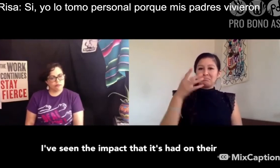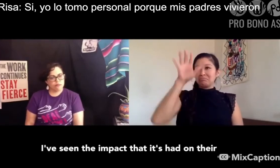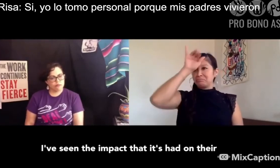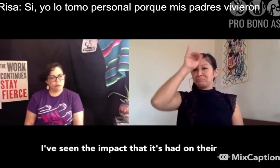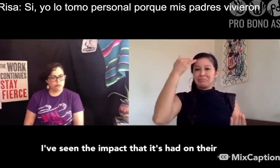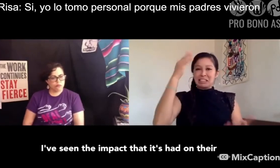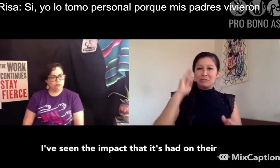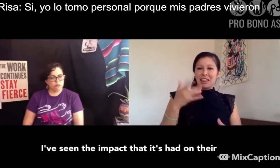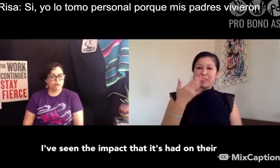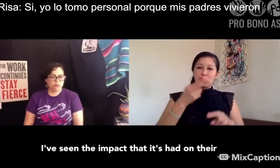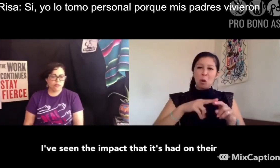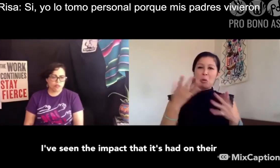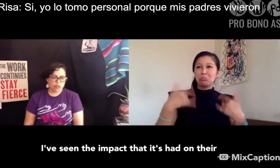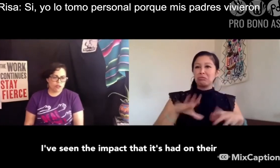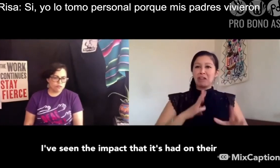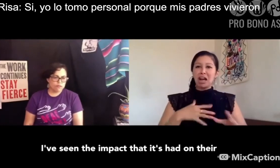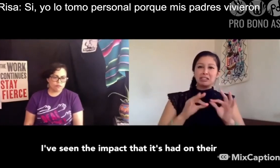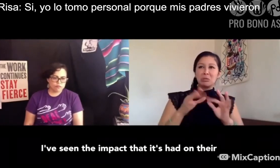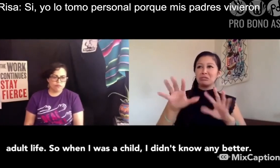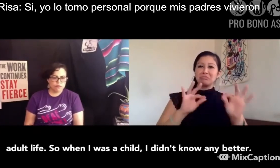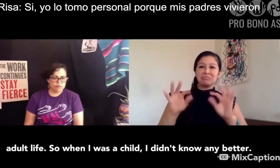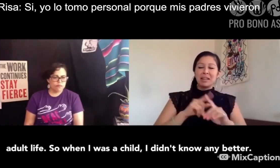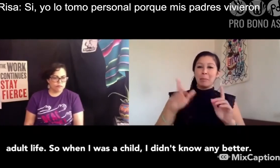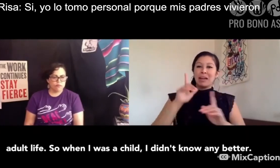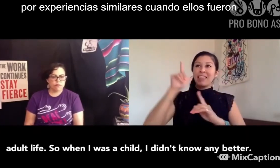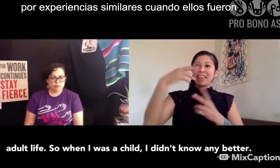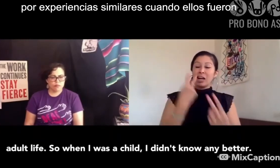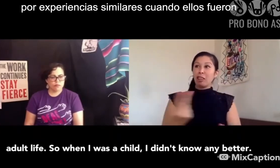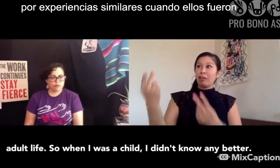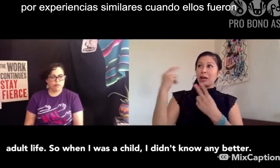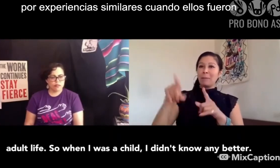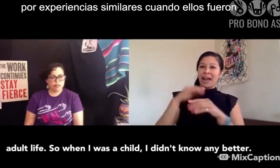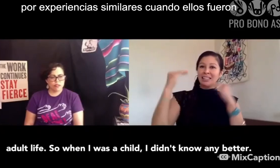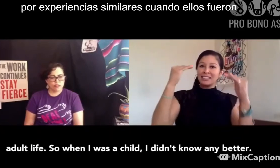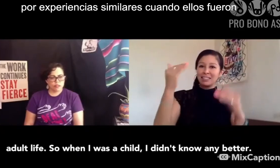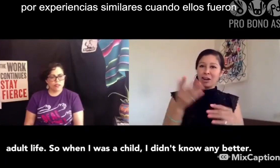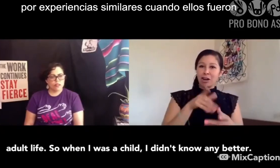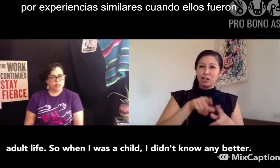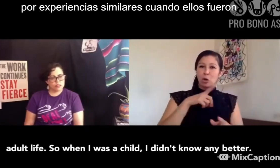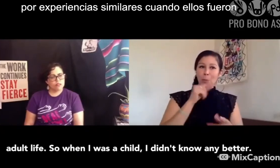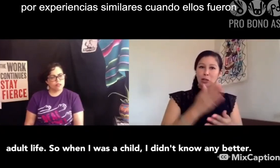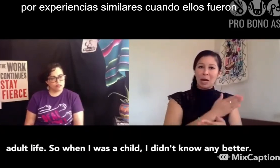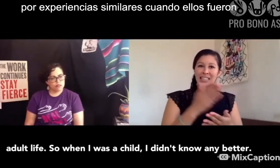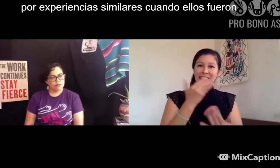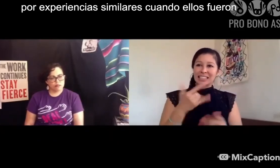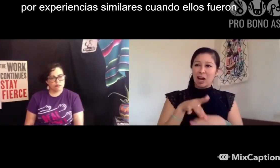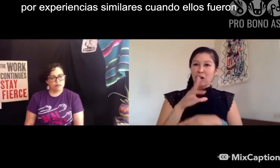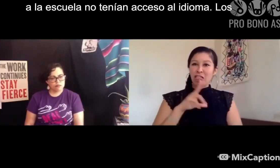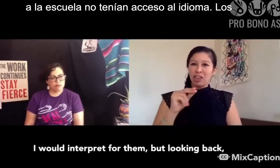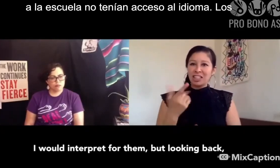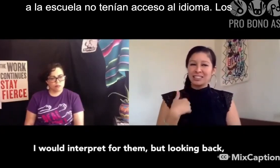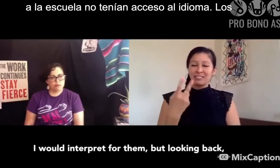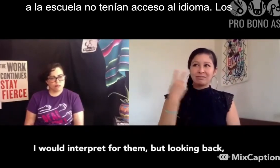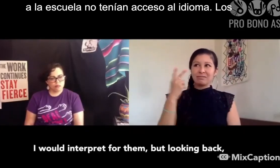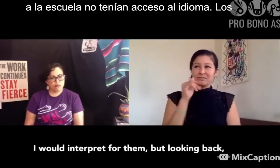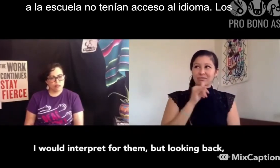educación. Sí, yo lo tomo personal porque mis padres vivieron por experiencias similares cuando ellos fueron